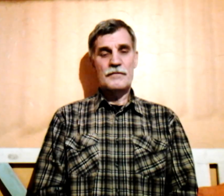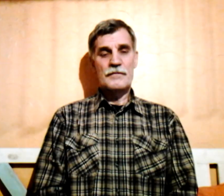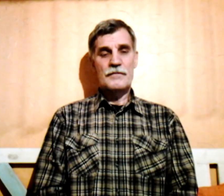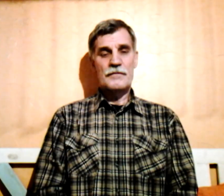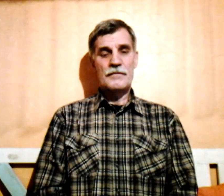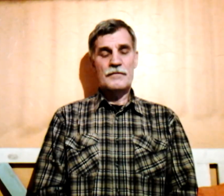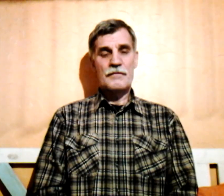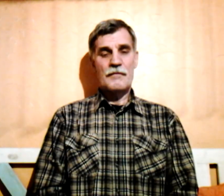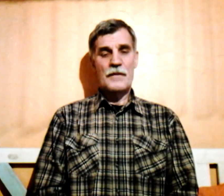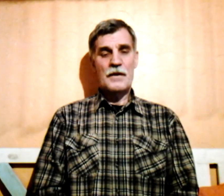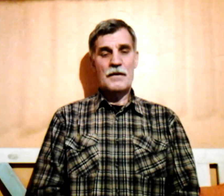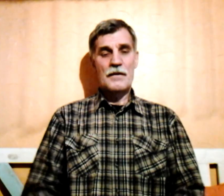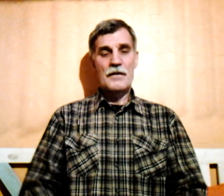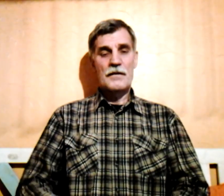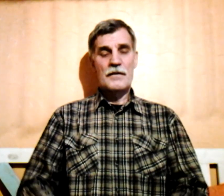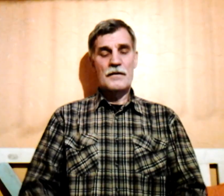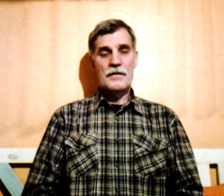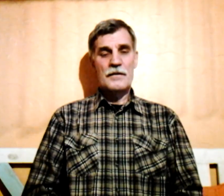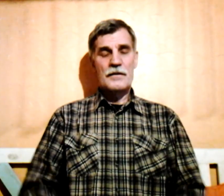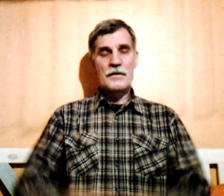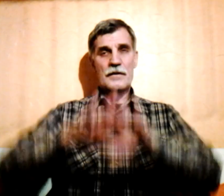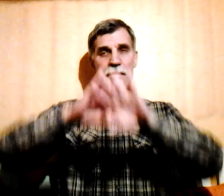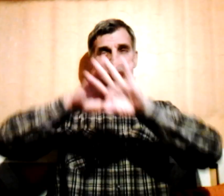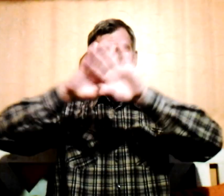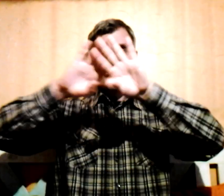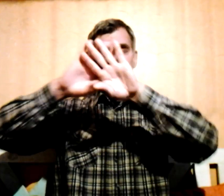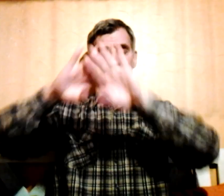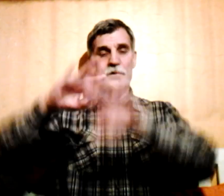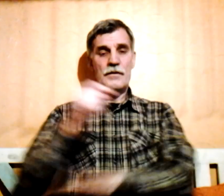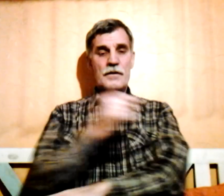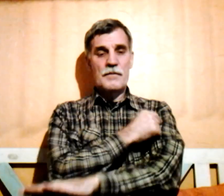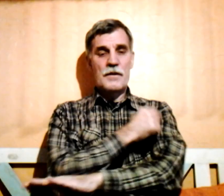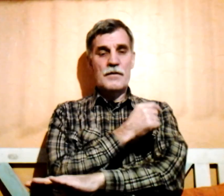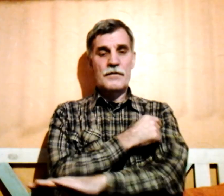Mattress. Матрас. Матрас.